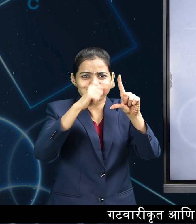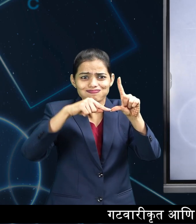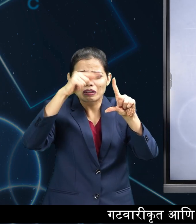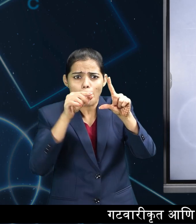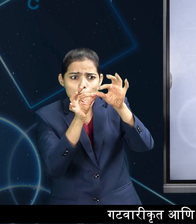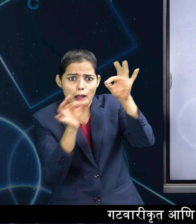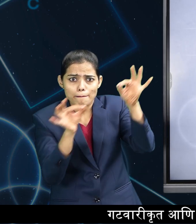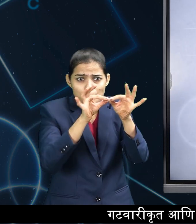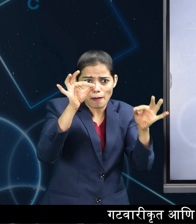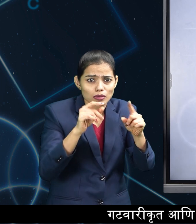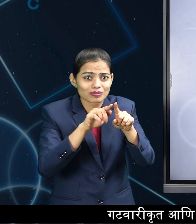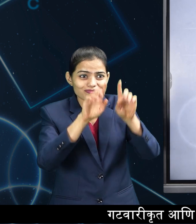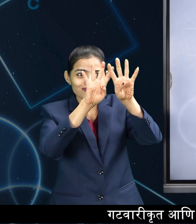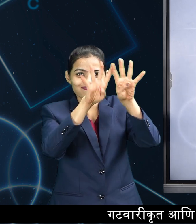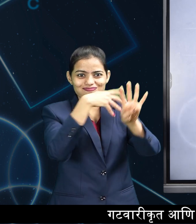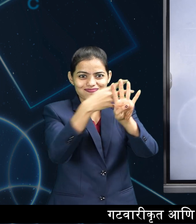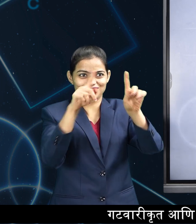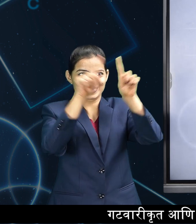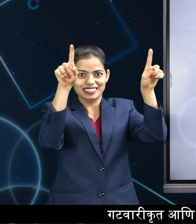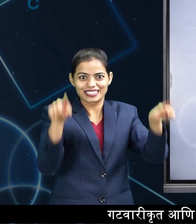वारंवारता वितरण तक्त्यातील फरक,